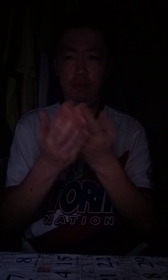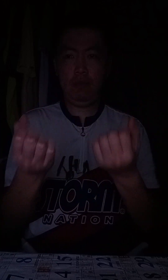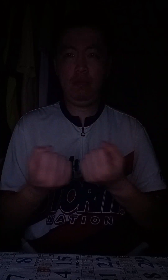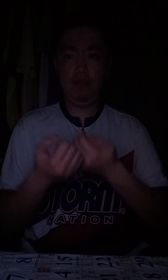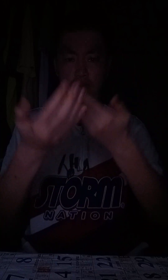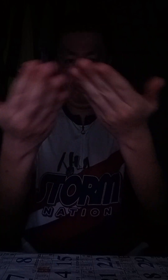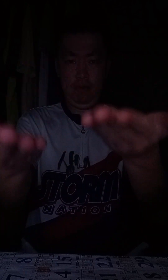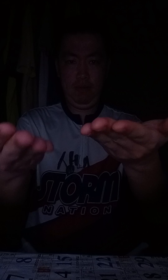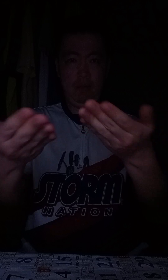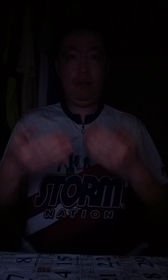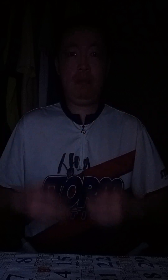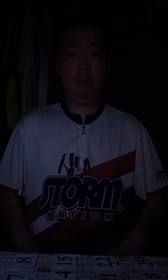기자입니다.